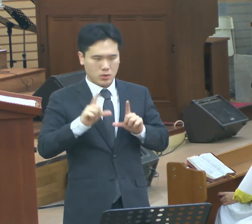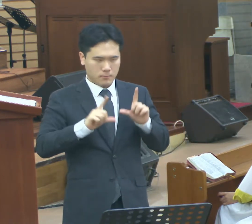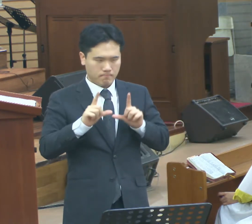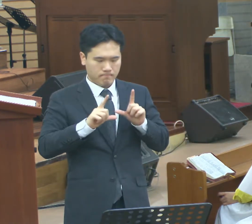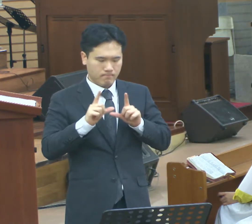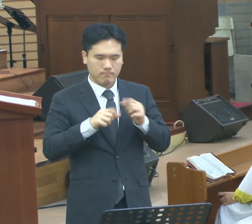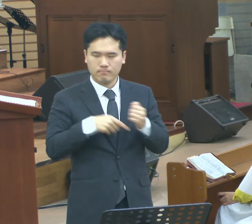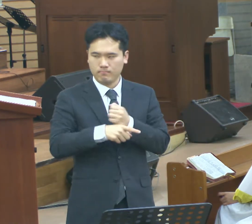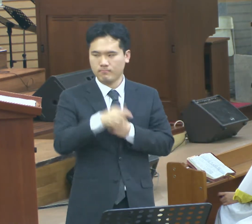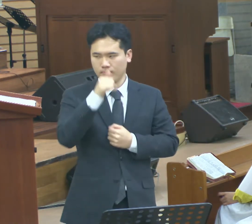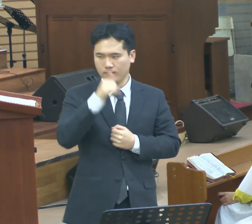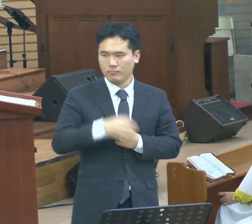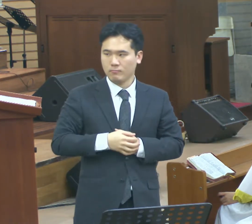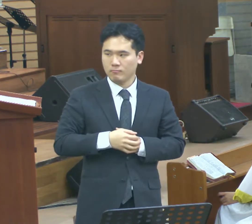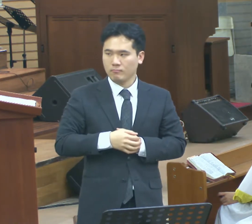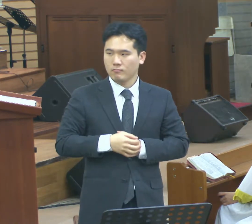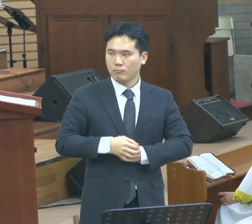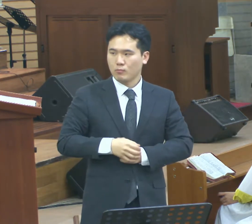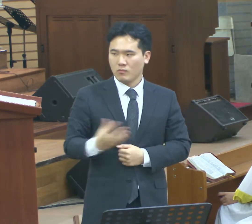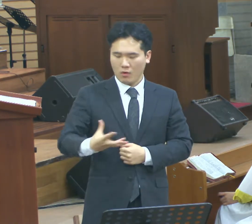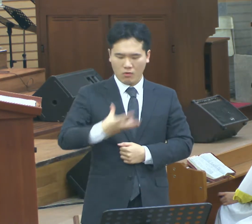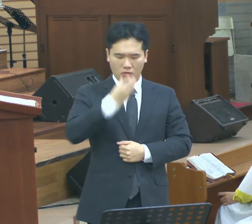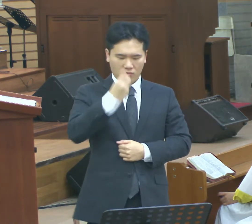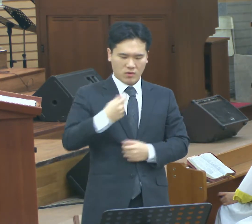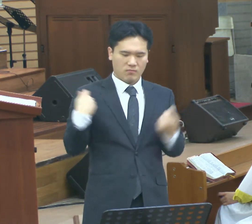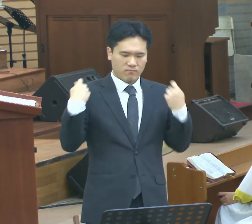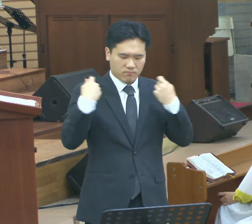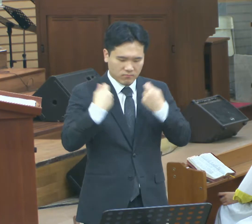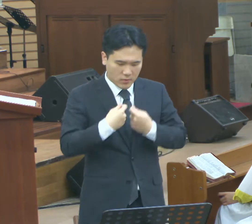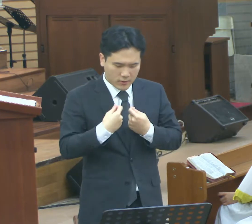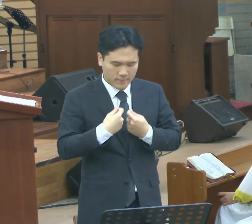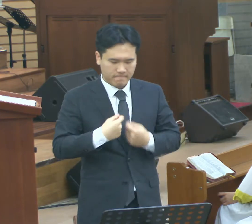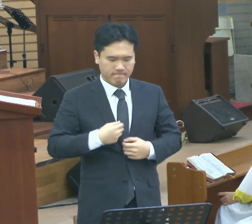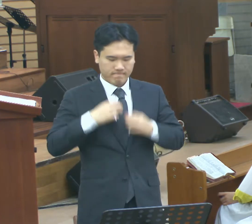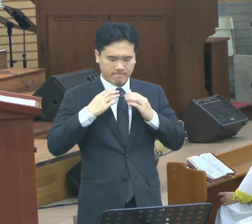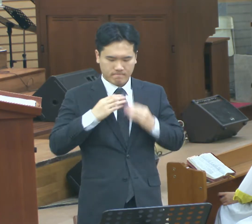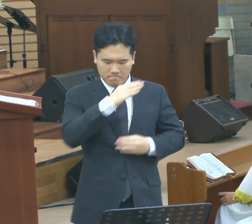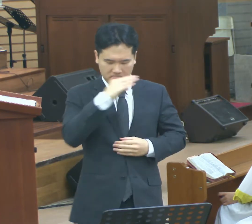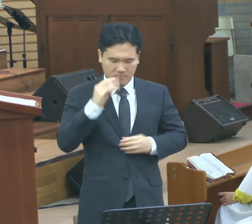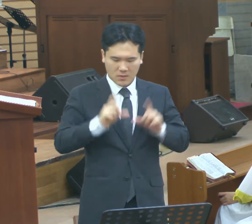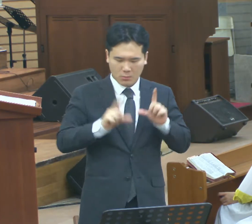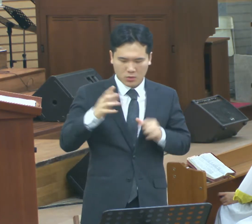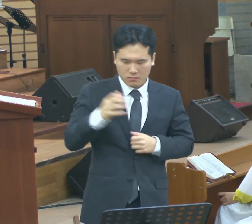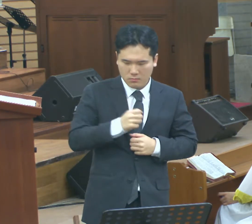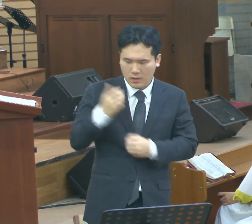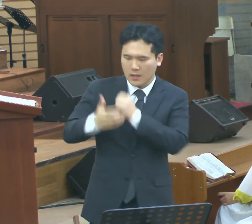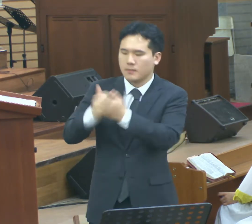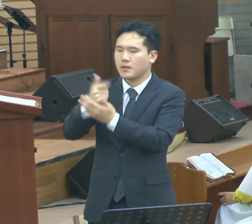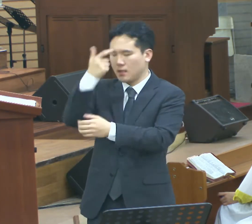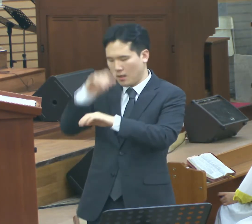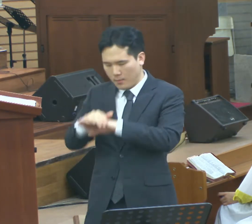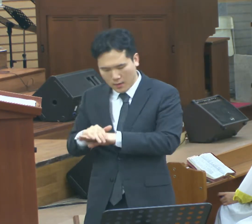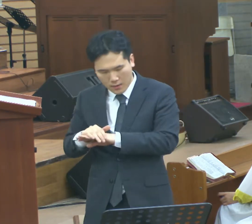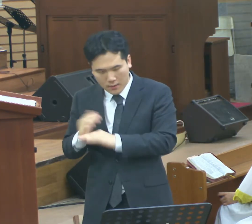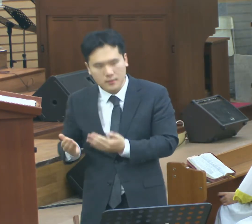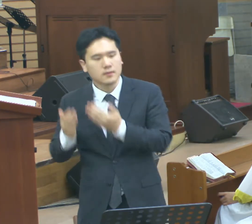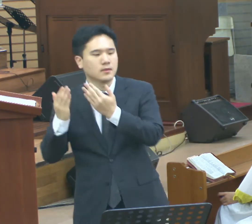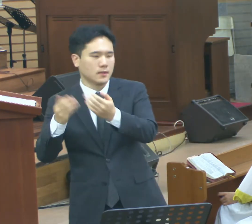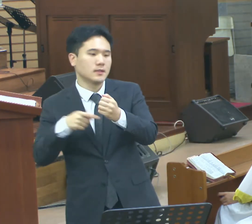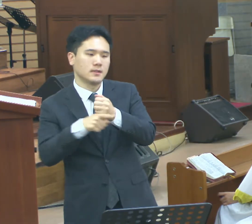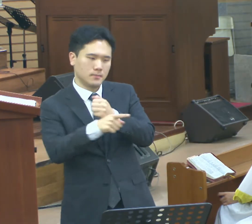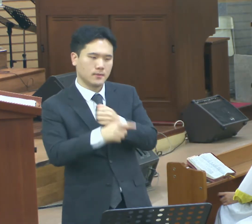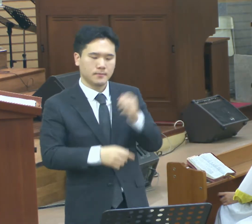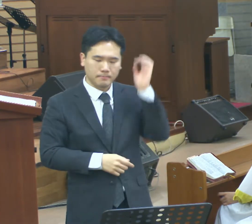장식이 되어 있지만 거룩한 복장을 하고 하나님 앞에 예배하자는. 구약 성경에도 제사장